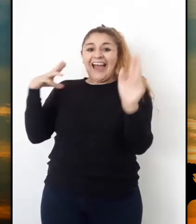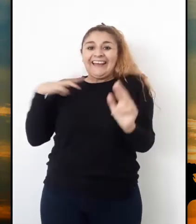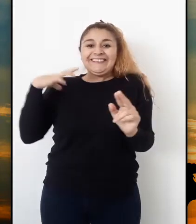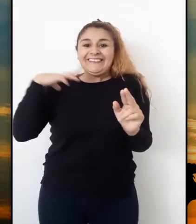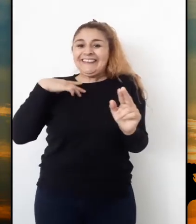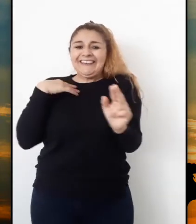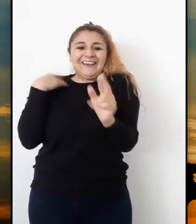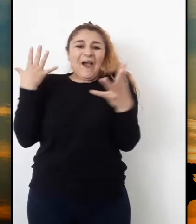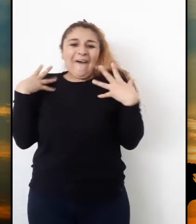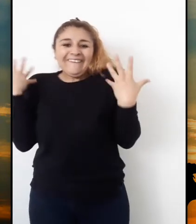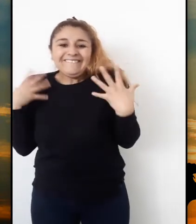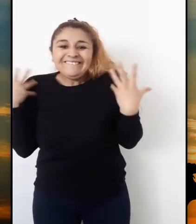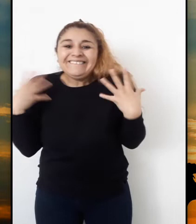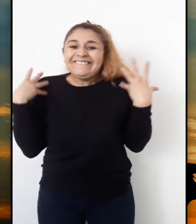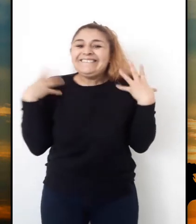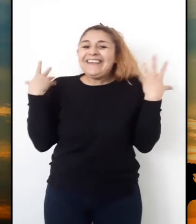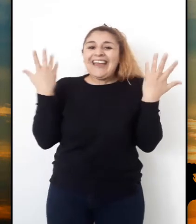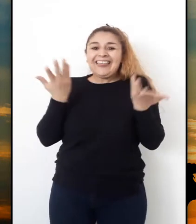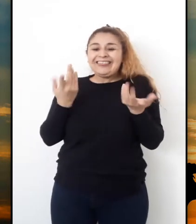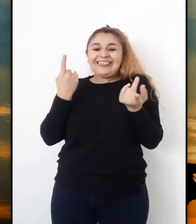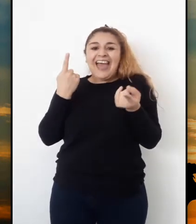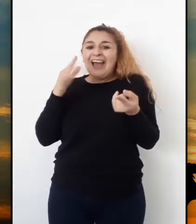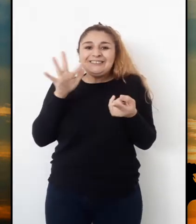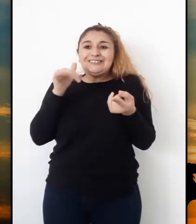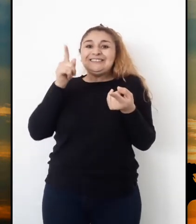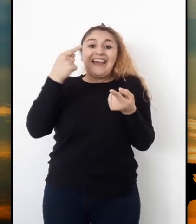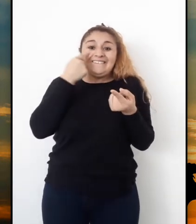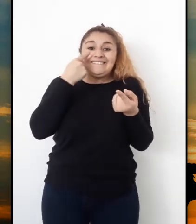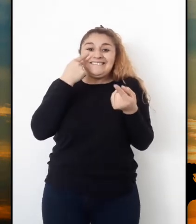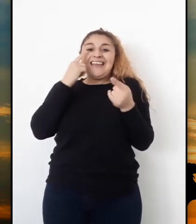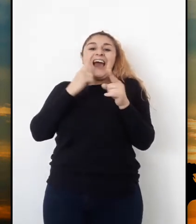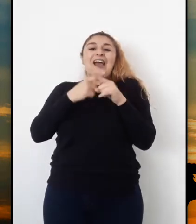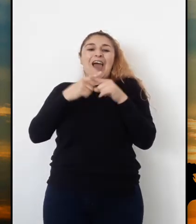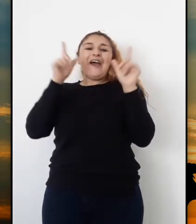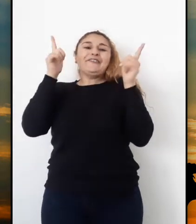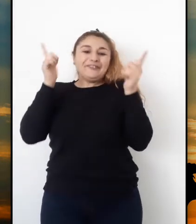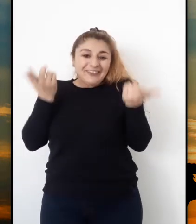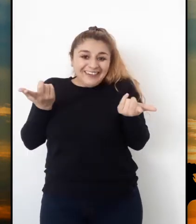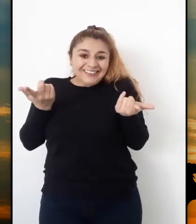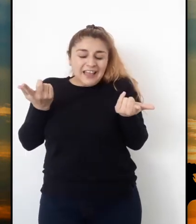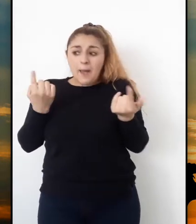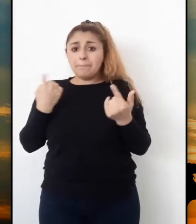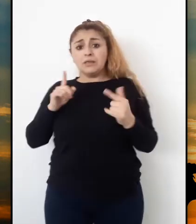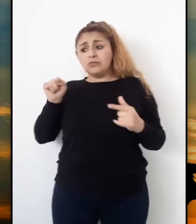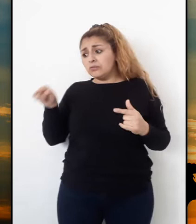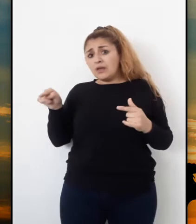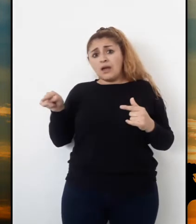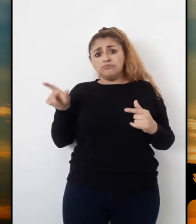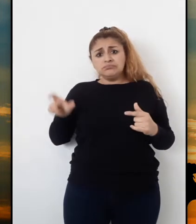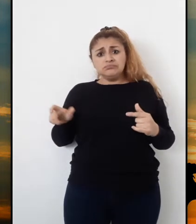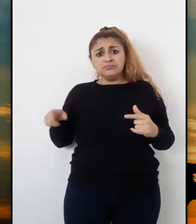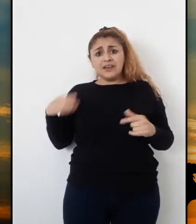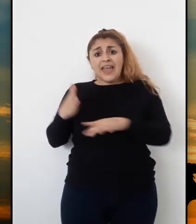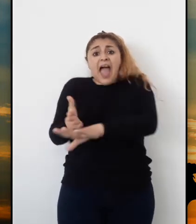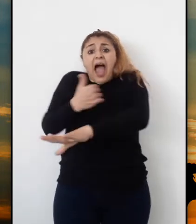chose de bien pour le riche? Díganme si esa riqueza era algo bueno para